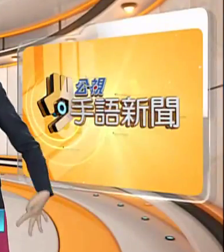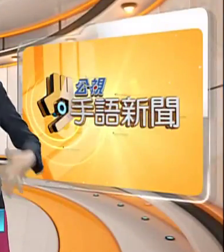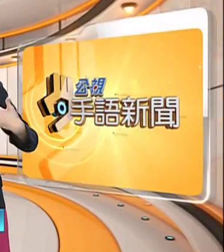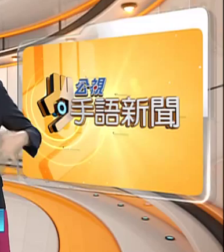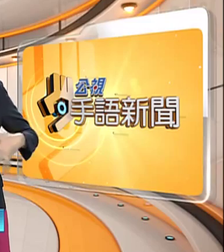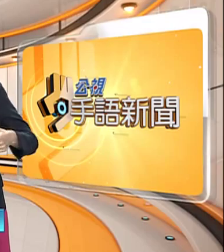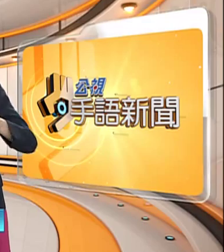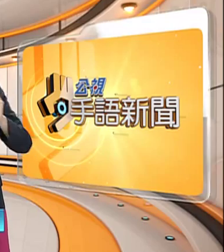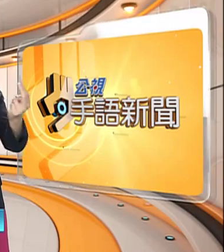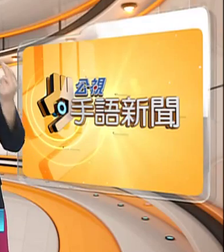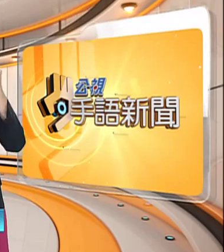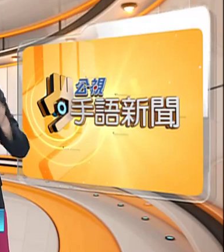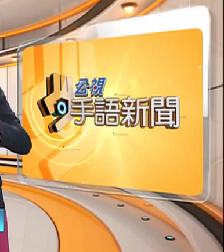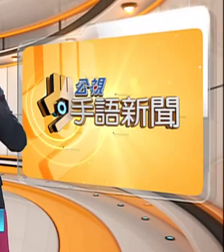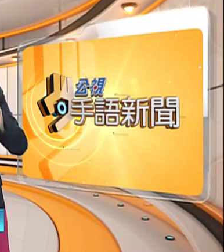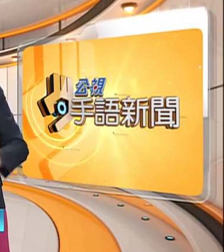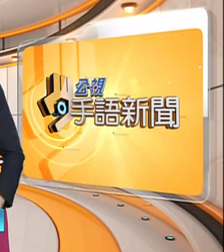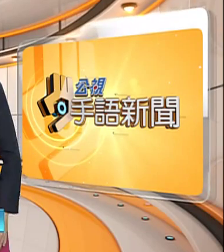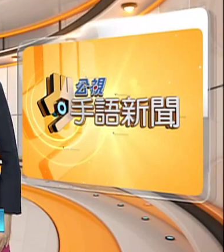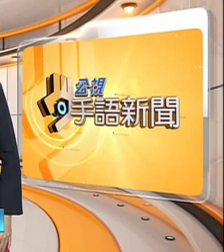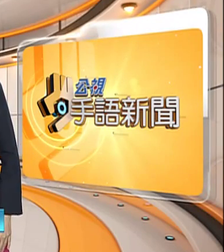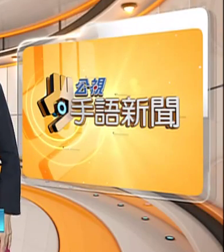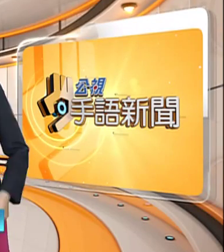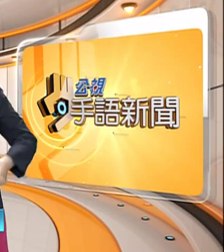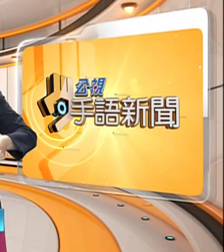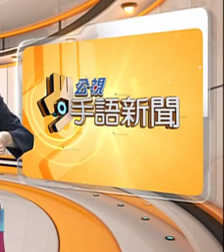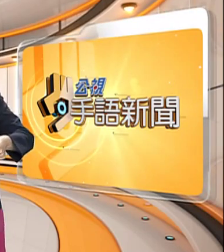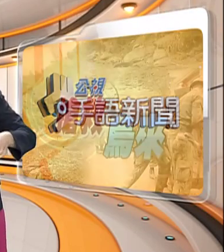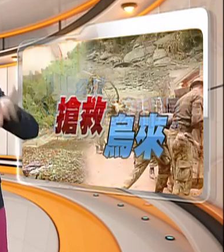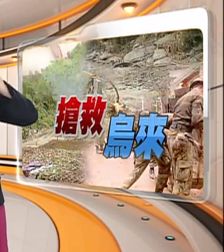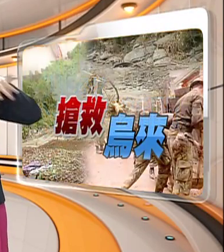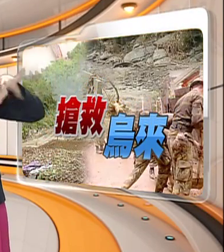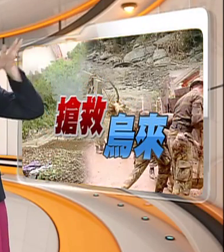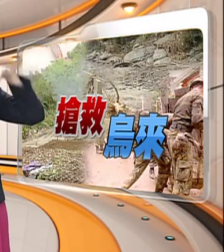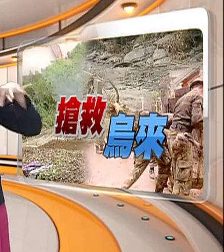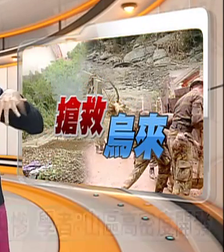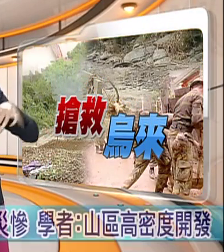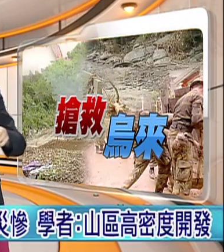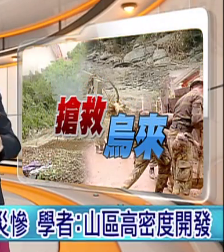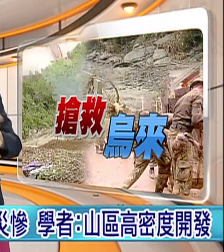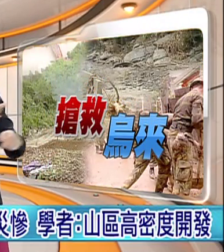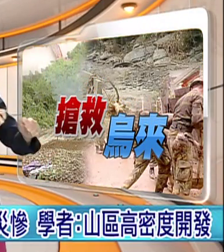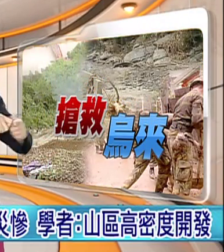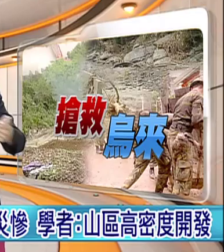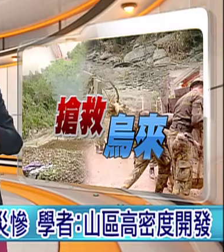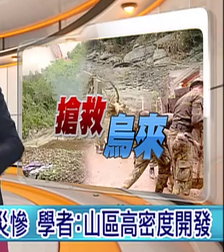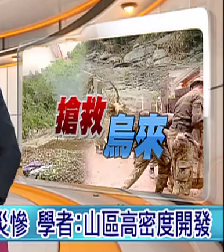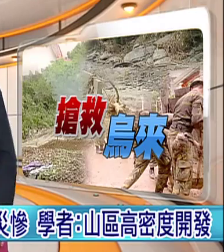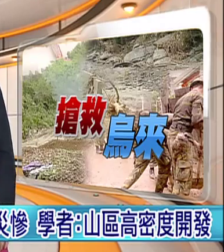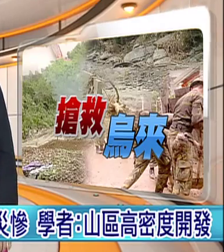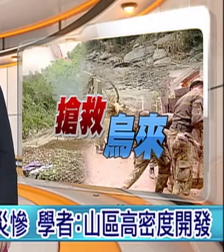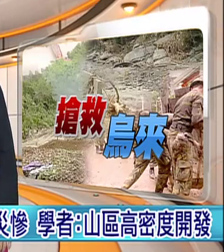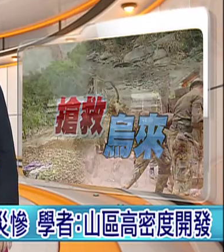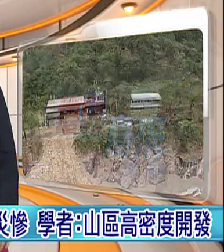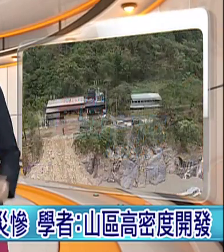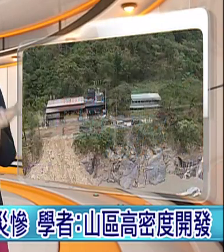欢迎回到首语新闻的现场。苏迪勒台风重创北台湾，新北市三